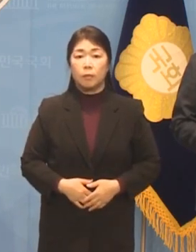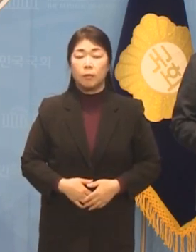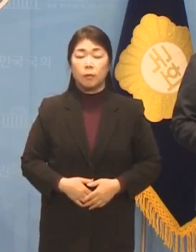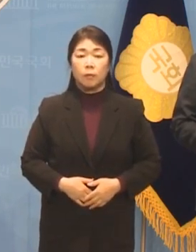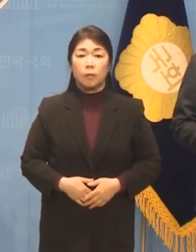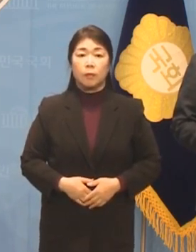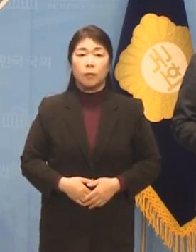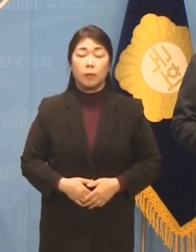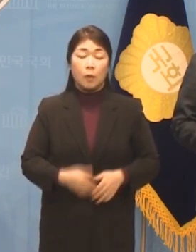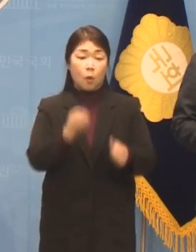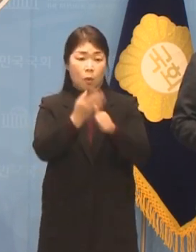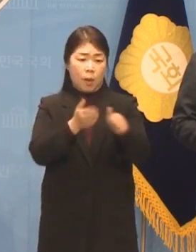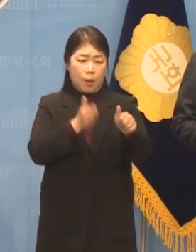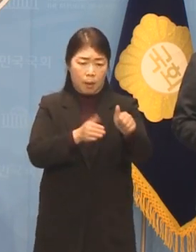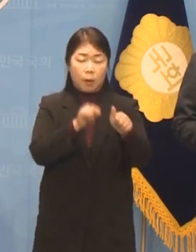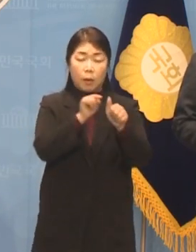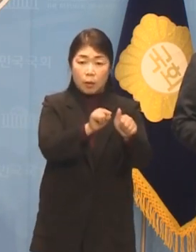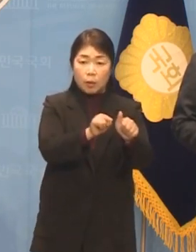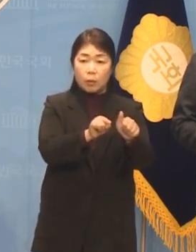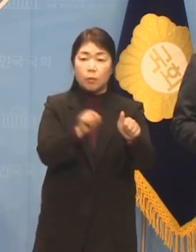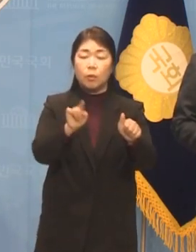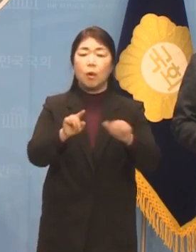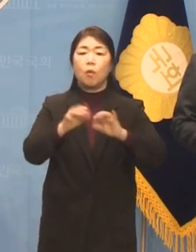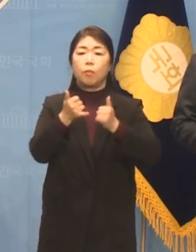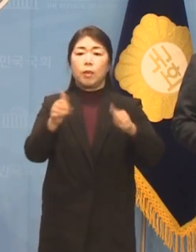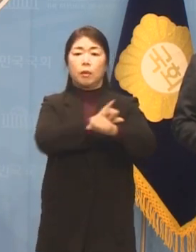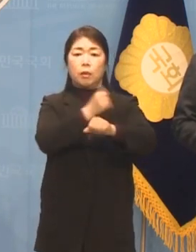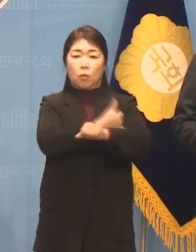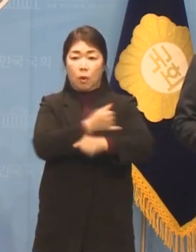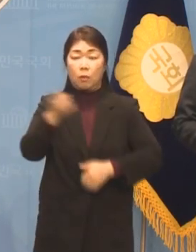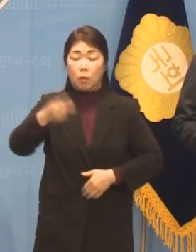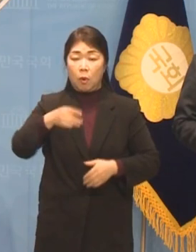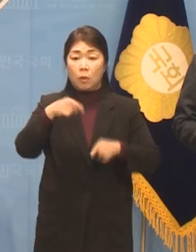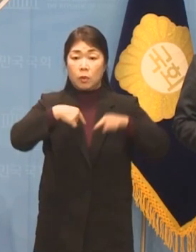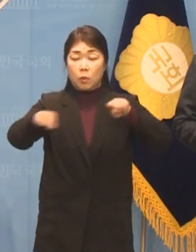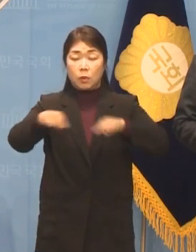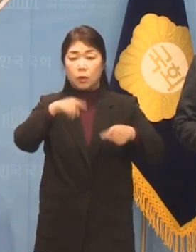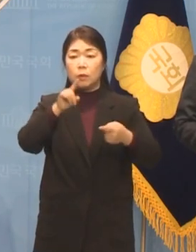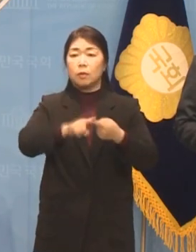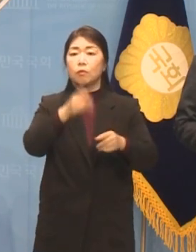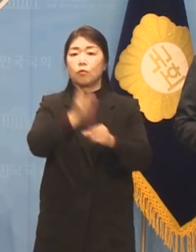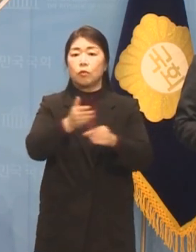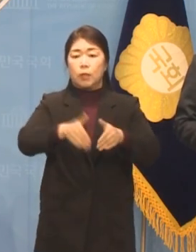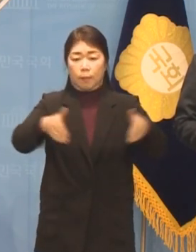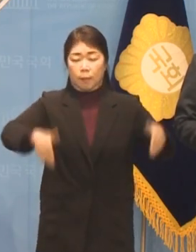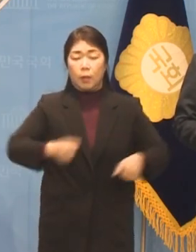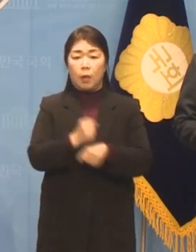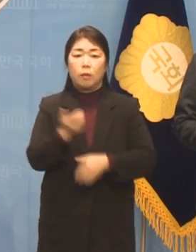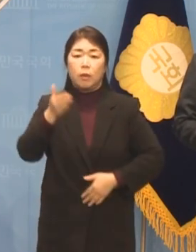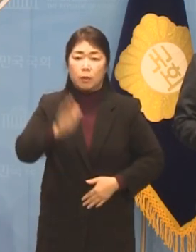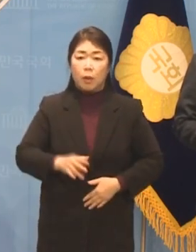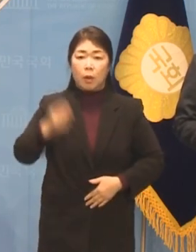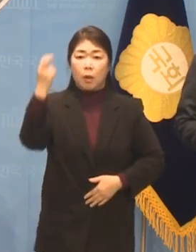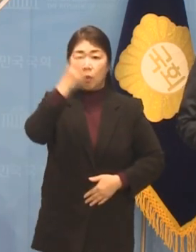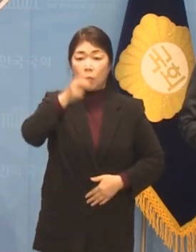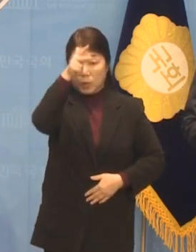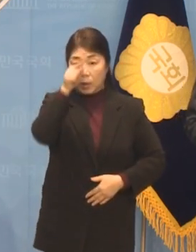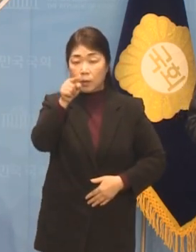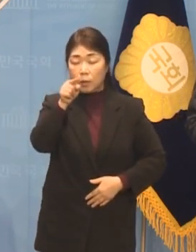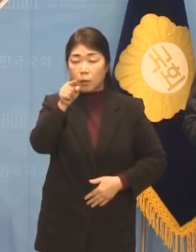때입니다. 고발 사주는 국민의 인권과 정치적 중립 의무를 지켜야 하는 검찰이 정치적 중립